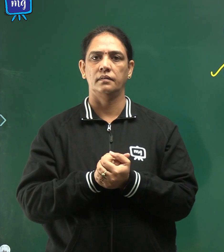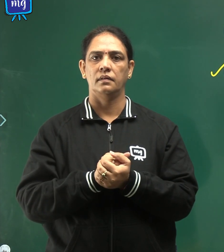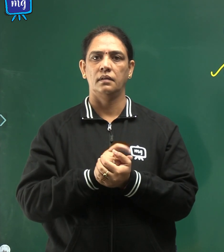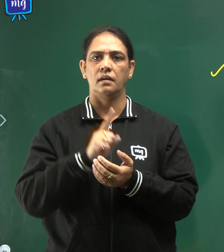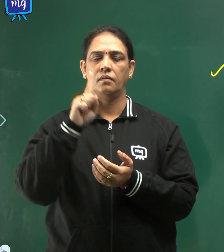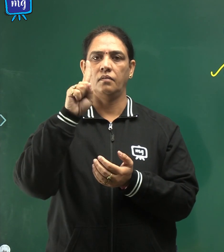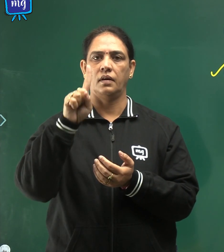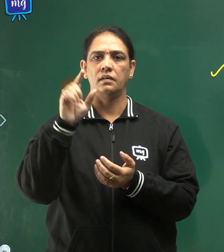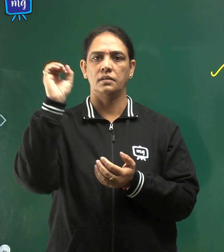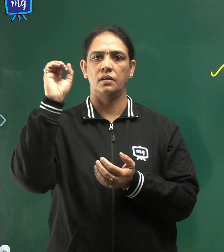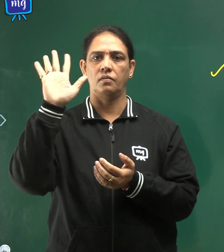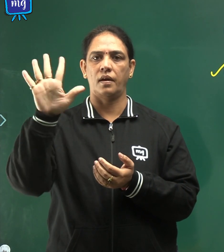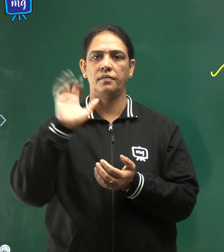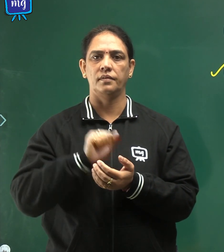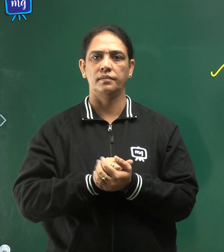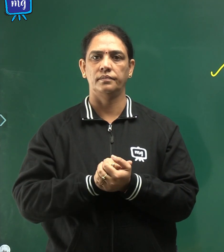105,